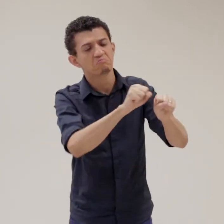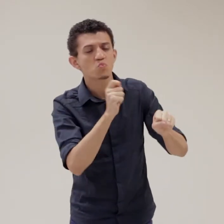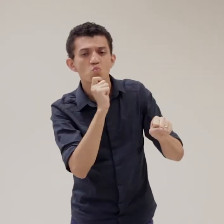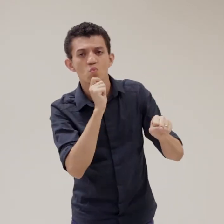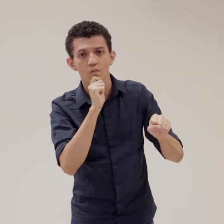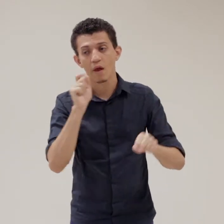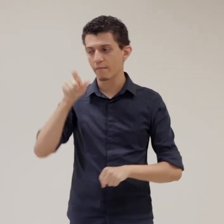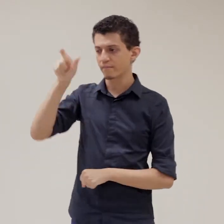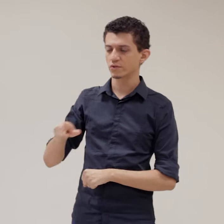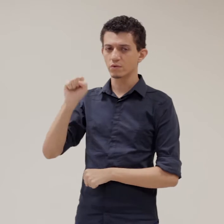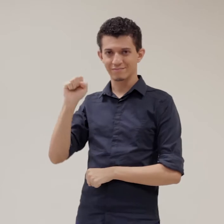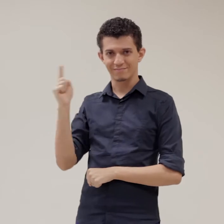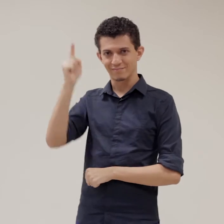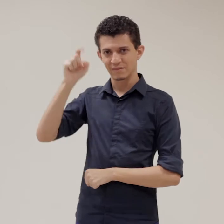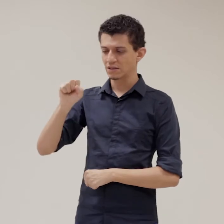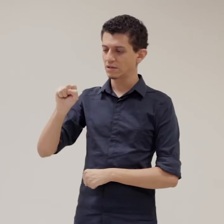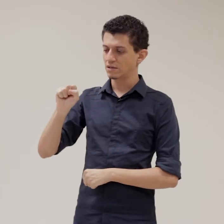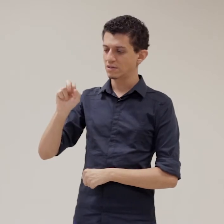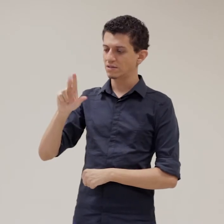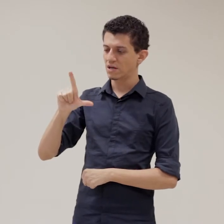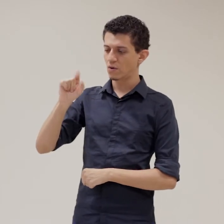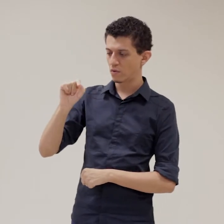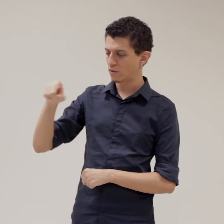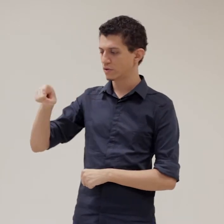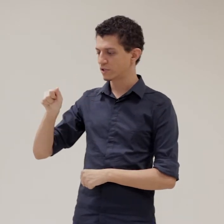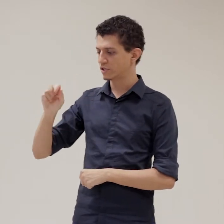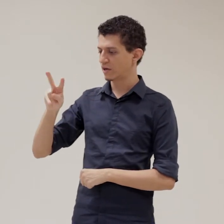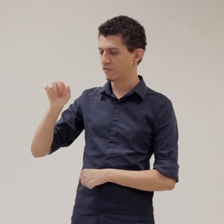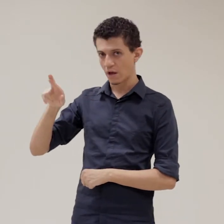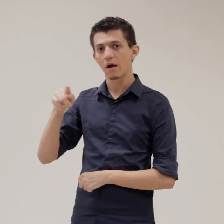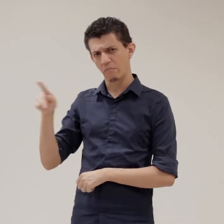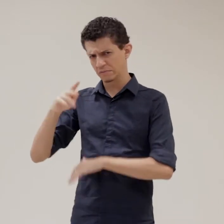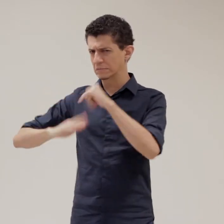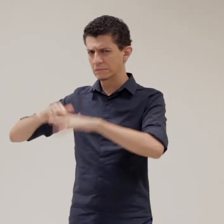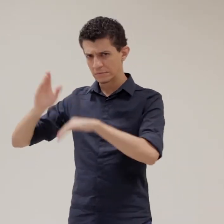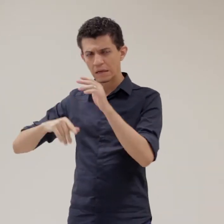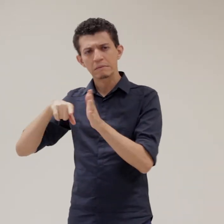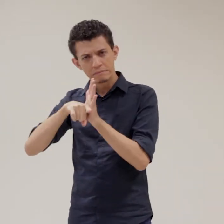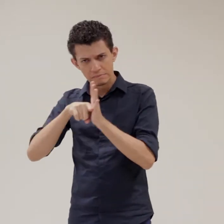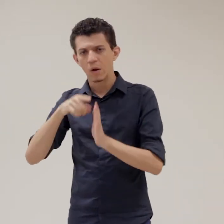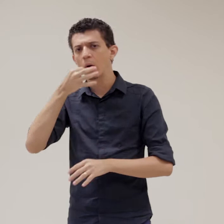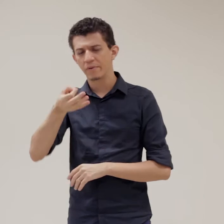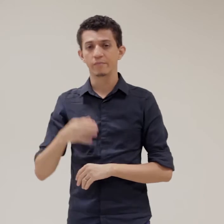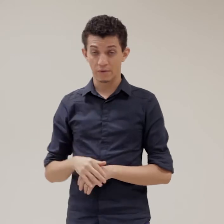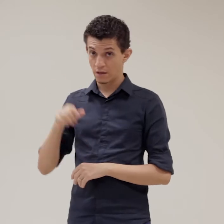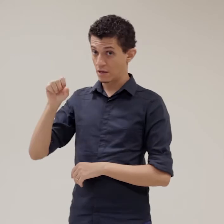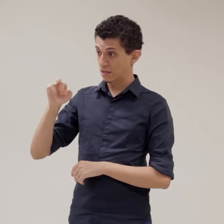segmentos socioculturais e sociolinguísticos menos evangelizados do país. Saulo, que é baiano de nascimento e cresceu